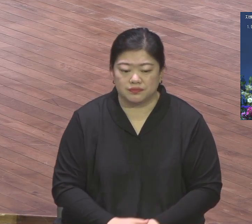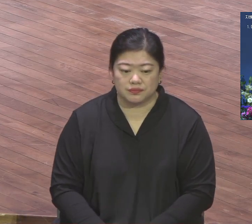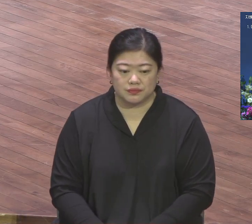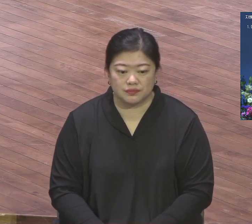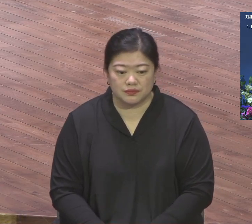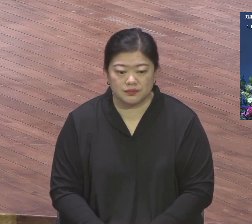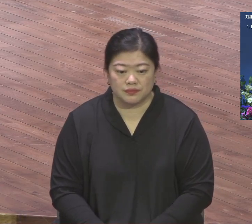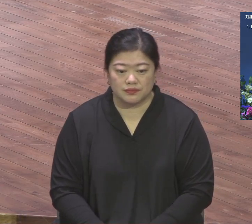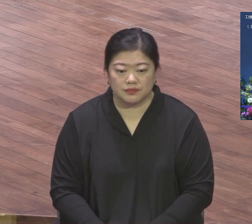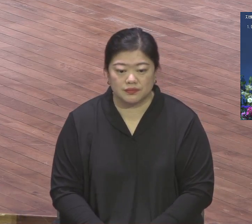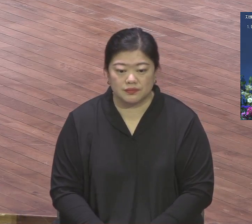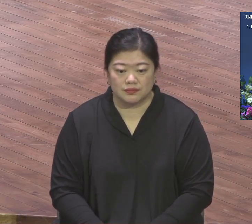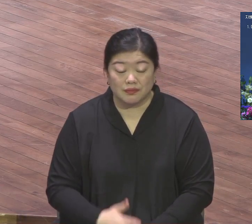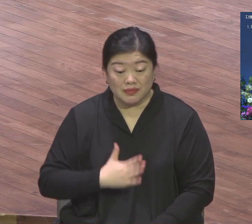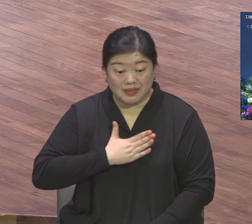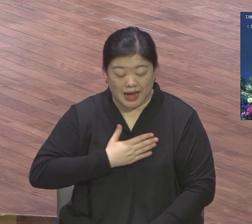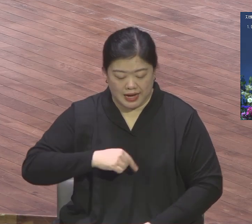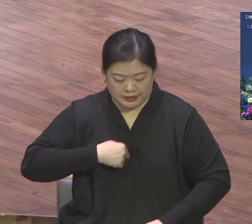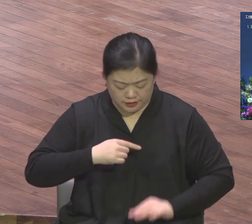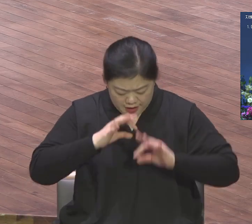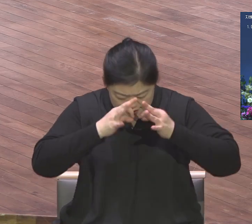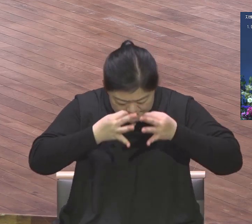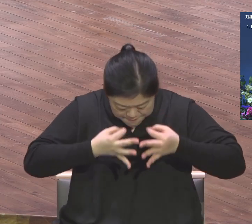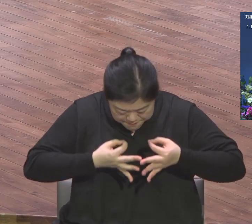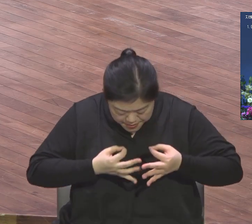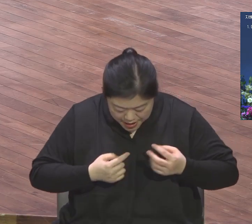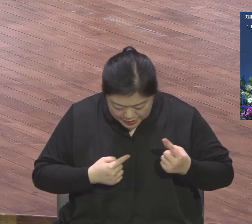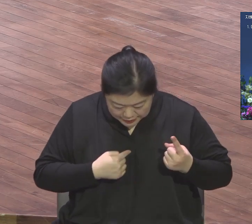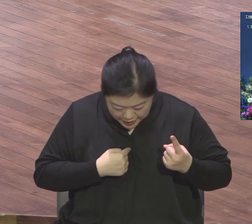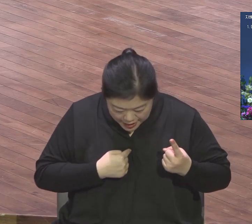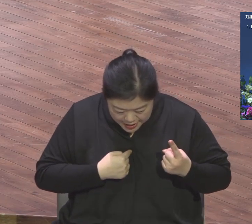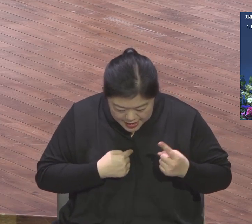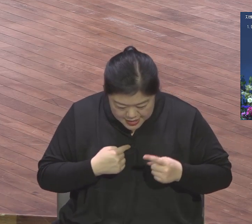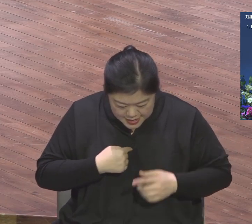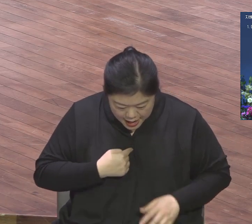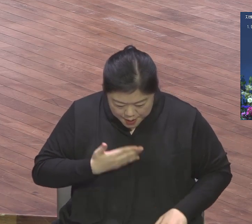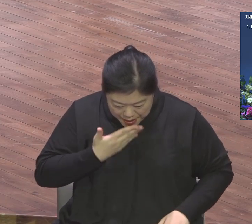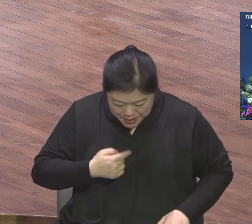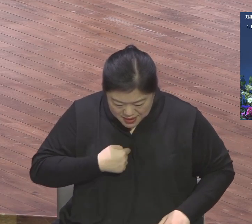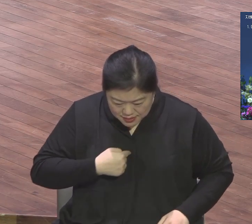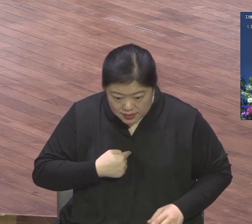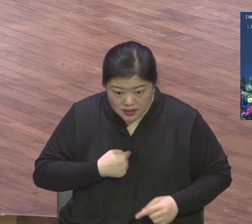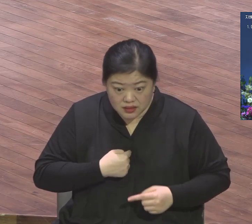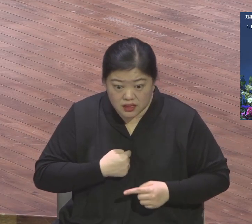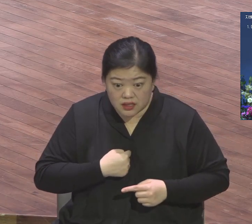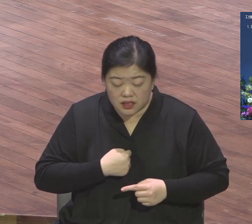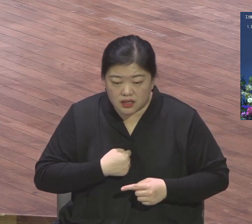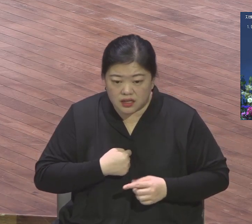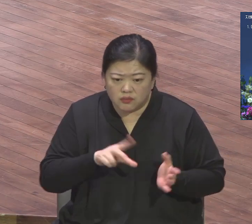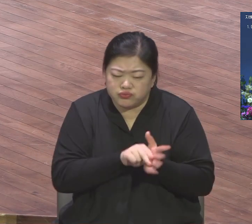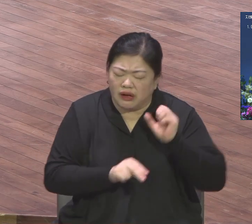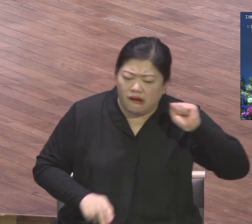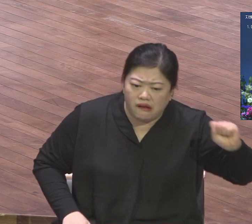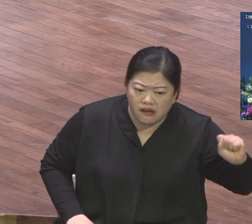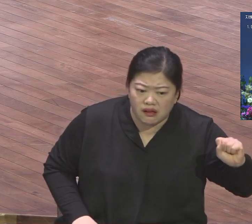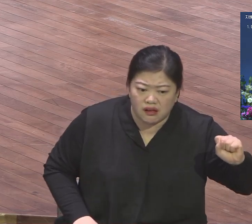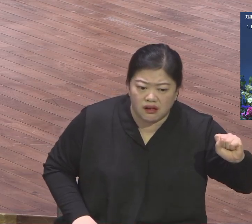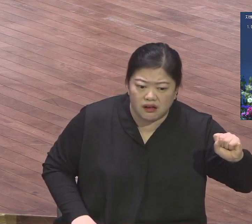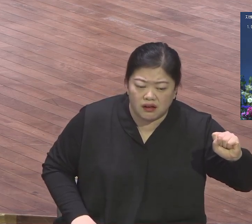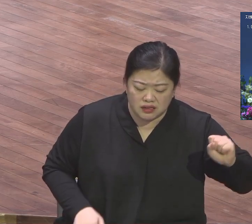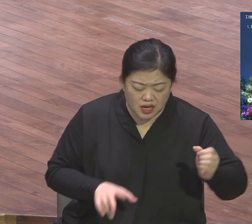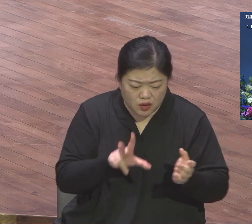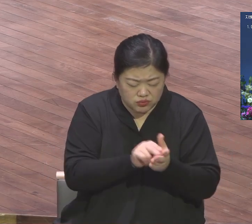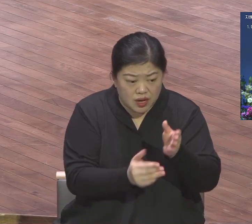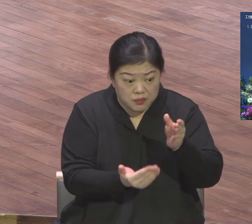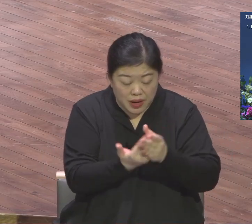나를 바라보면 문제 빠집니다. 나를 바라보지 않으면 문제 안 빠진다니까요. 문제 넘어선다는 게 눈앞에 나타난 환경에